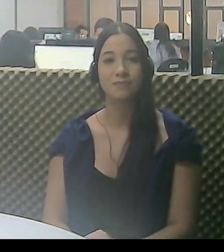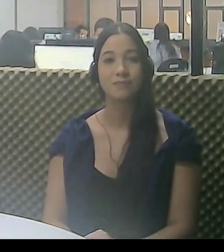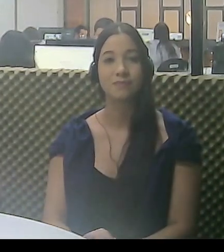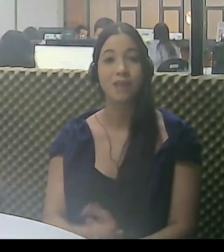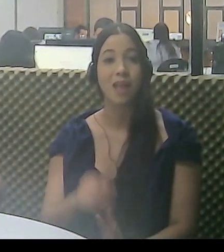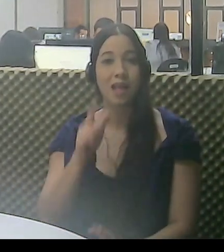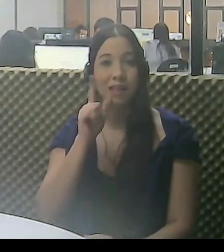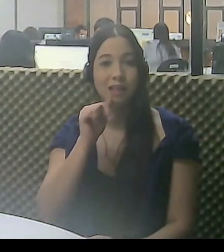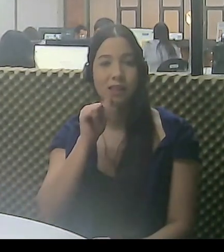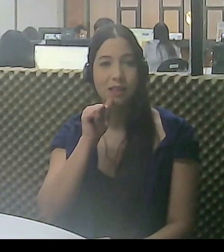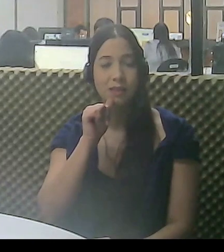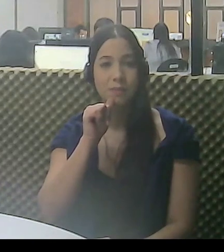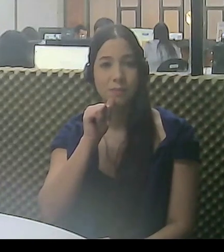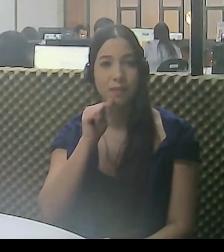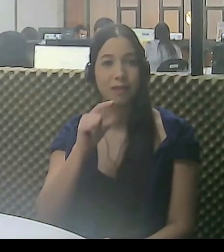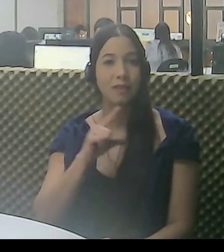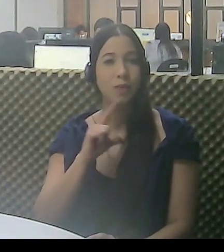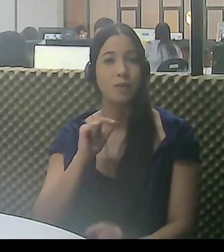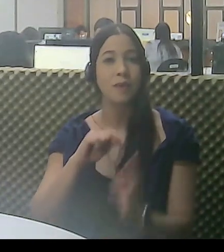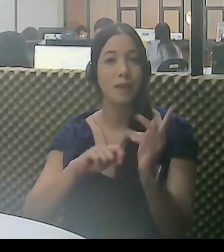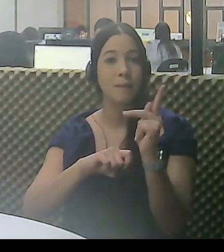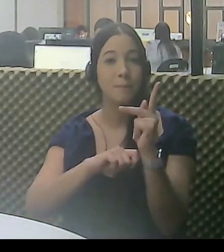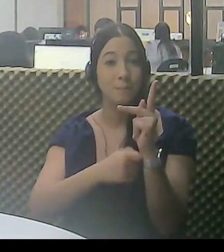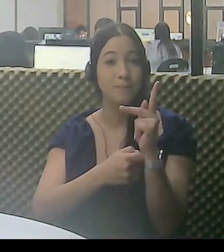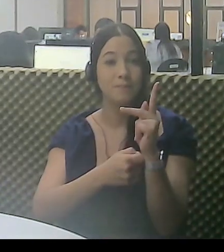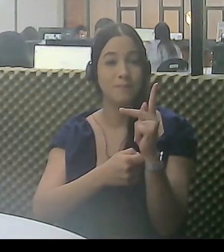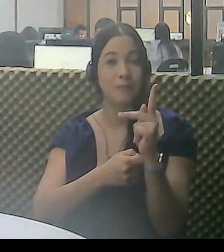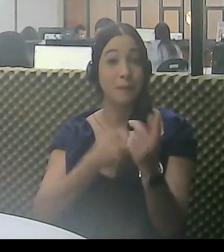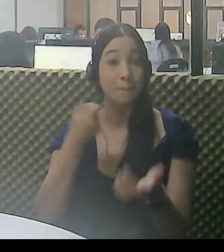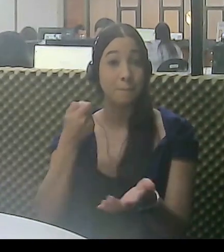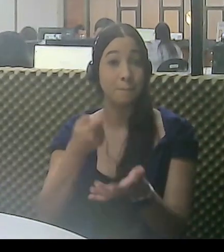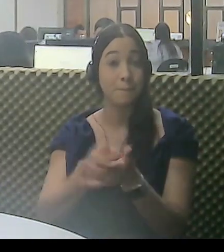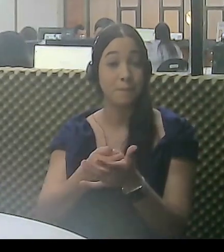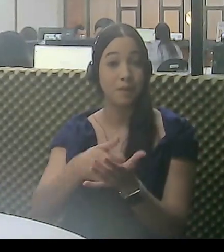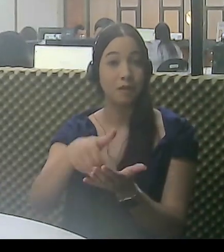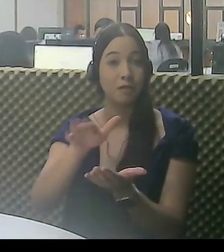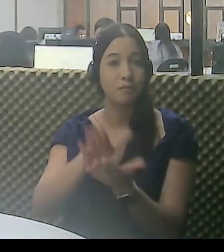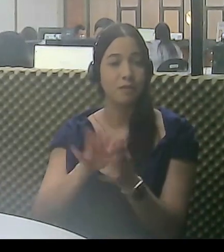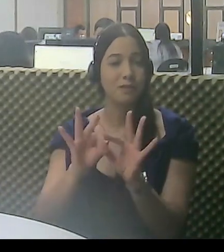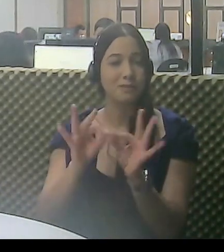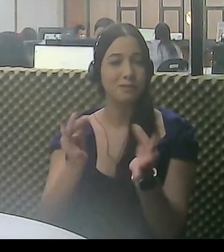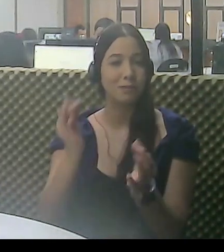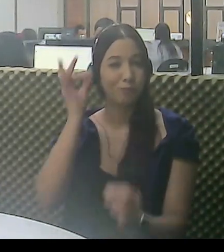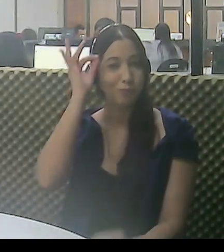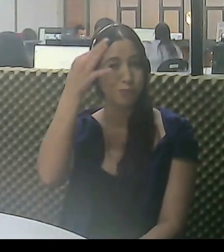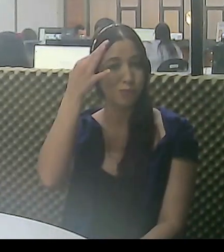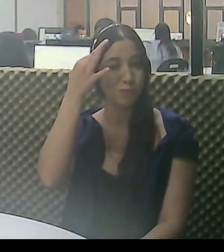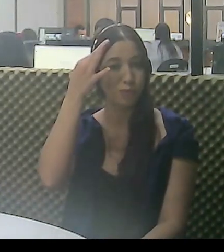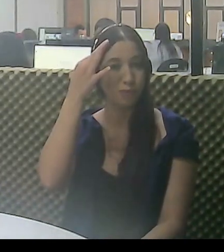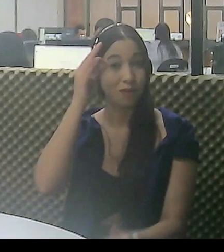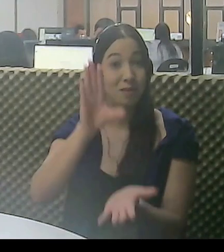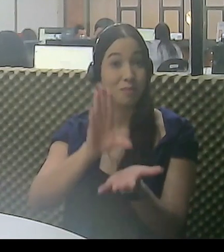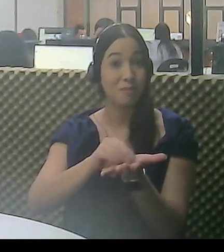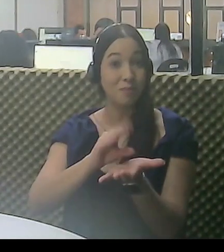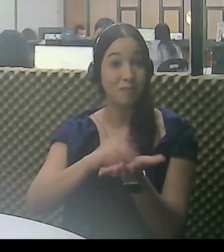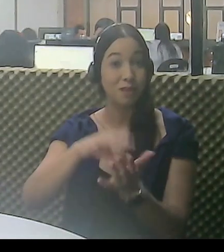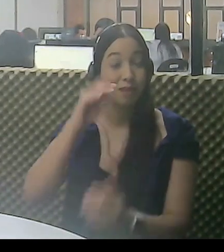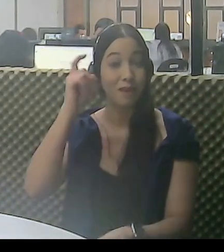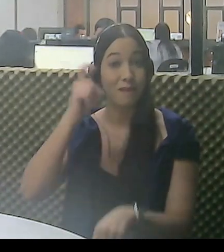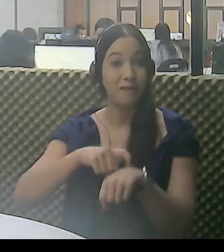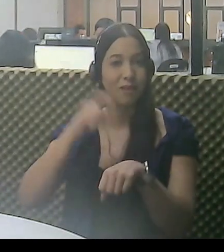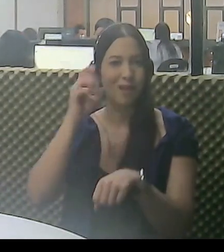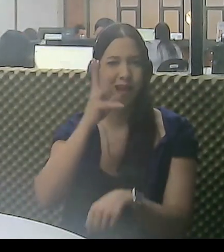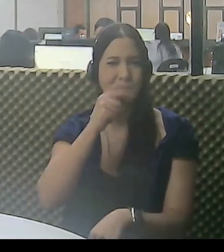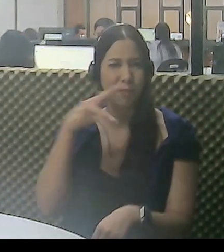DEMAI sem corre? Agora tem o Pix do DEMAI. Você paga sua conta do jeito mais simples e prático, dá baixa na hora e evita